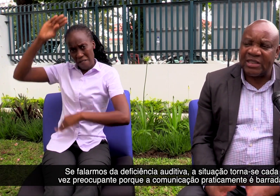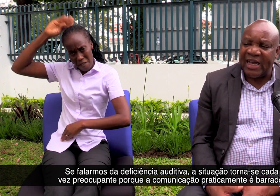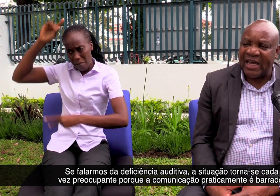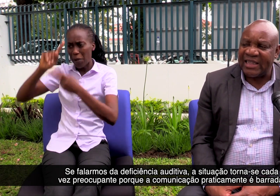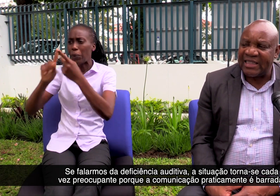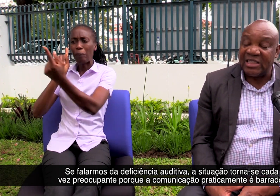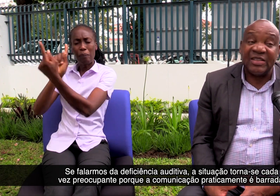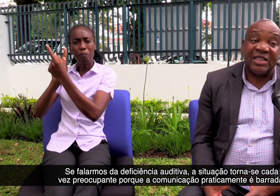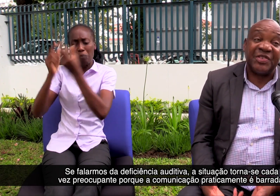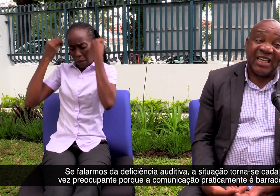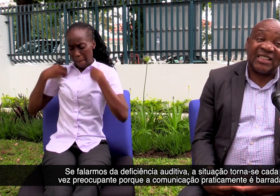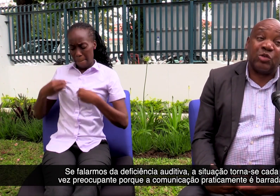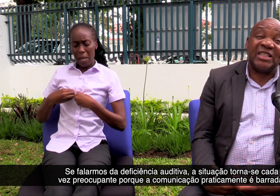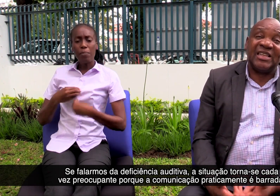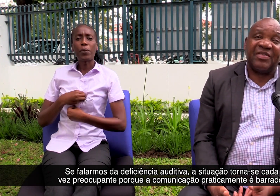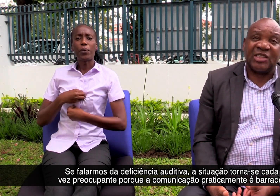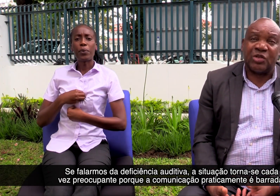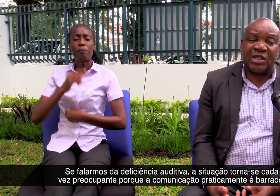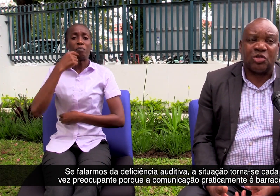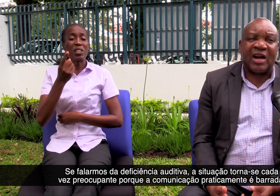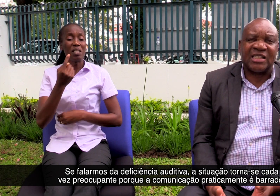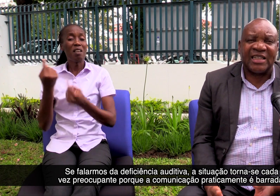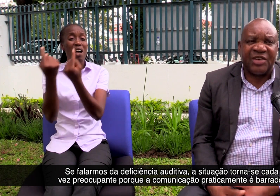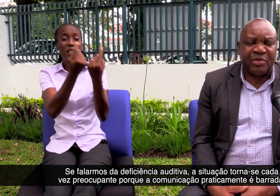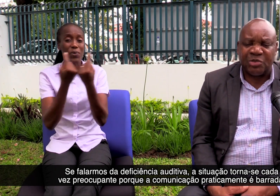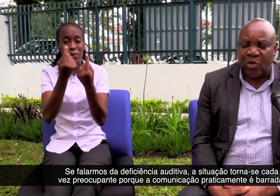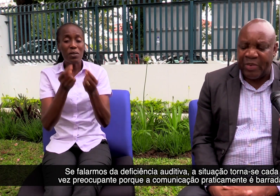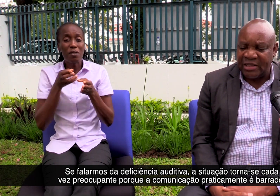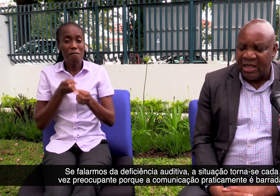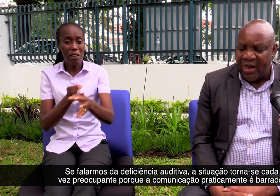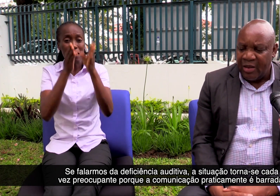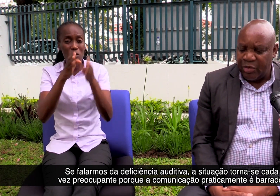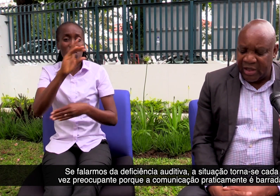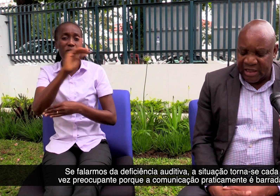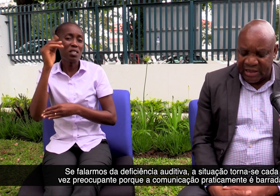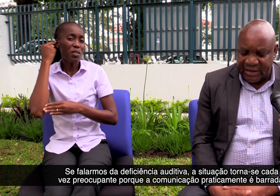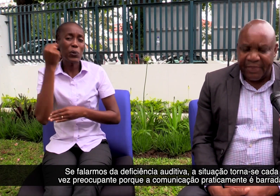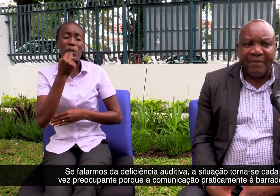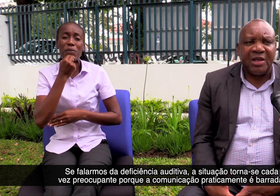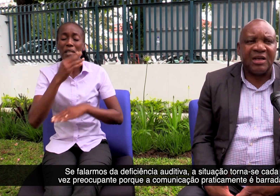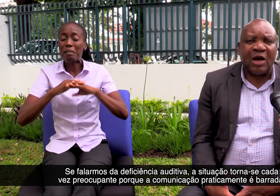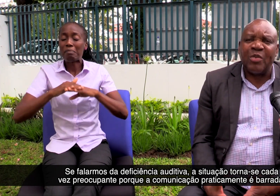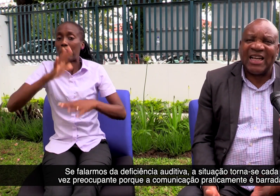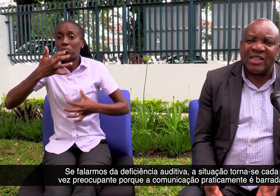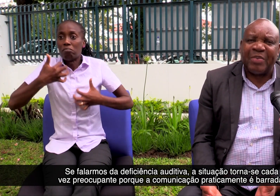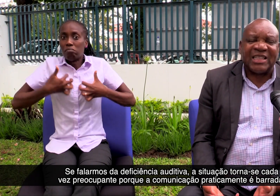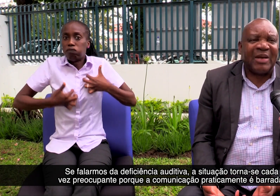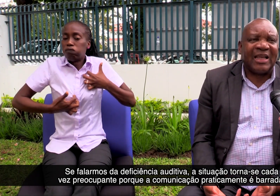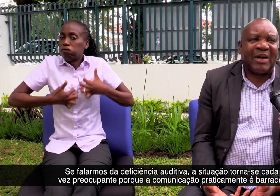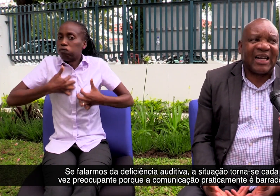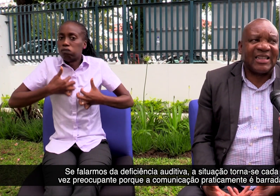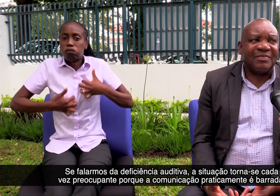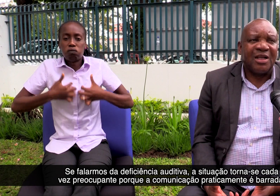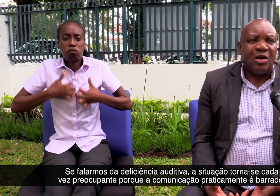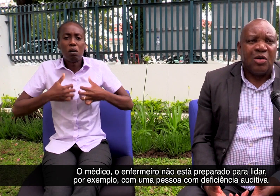da deficiência auditiva, a situação torna-se cada vez mais preocupante, porque a comunicação